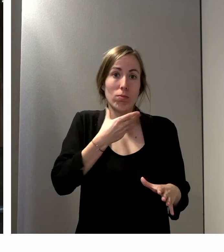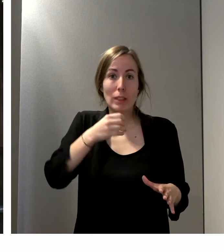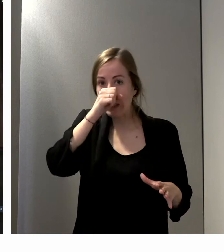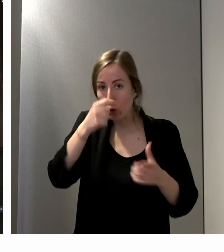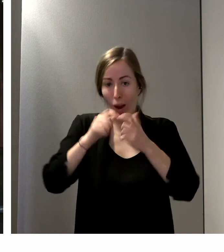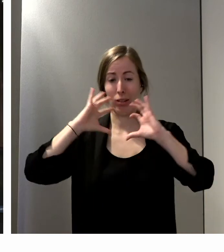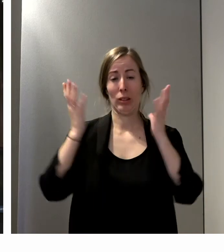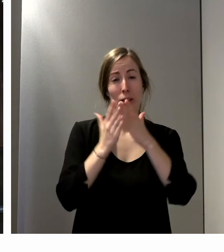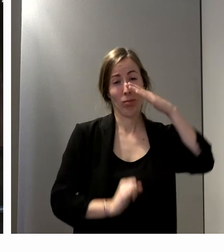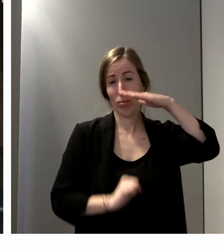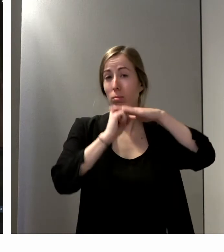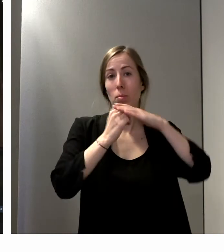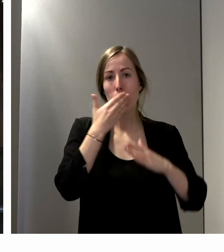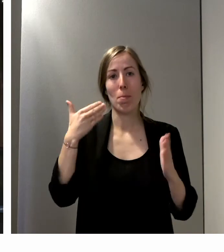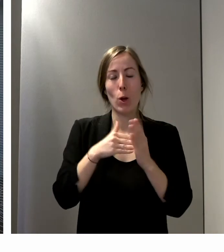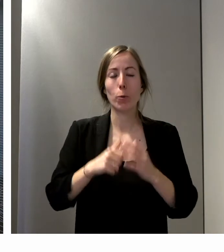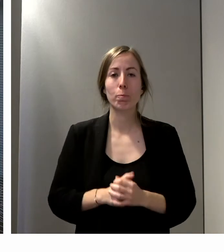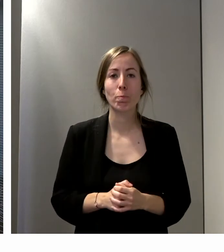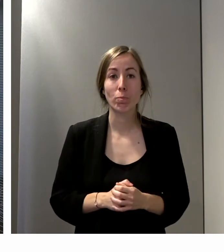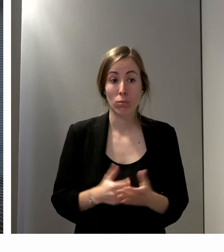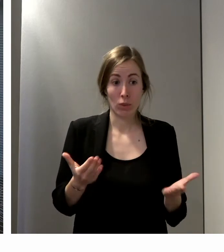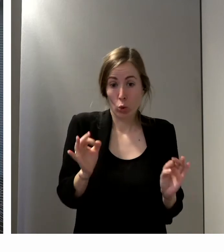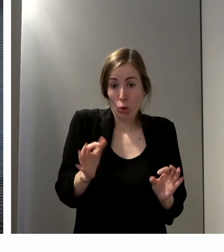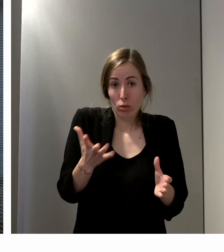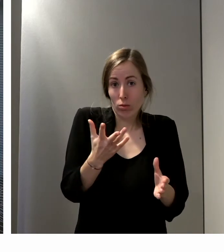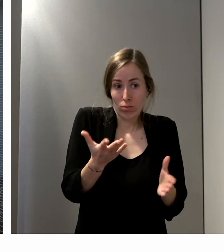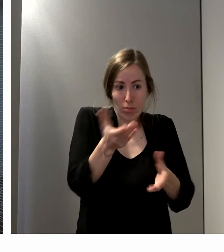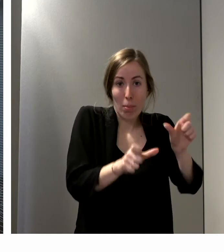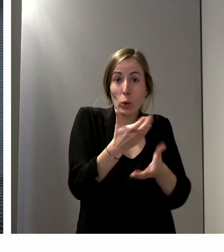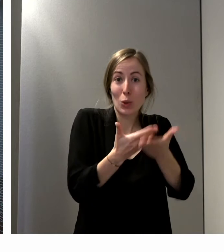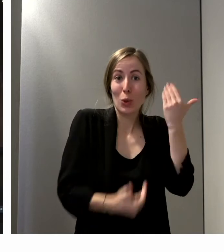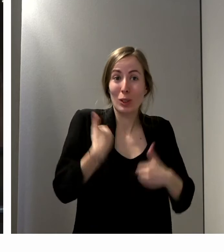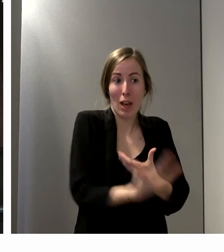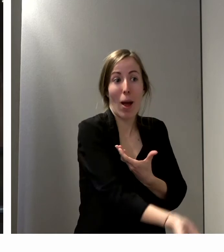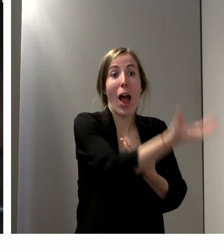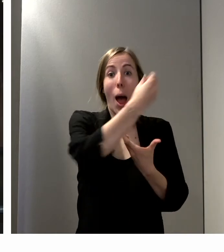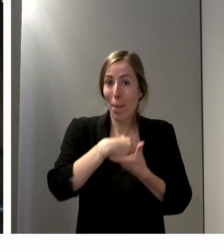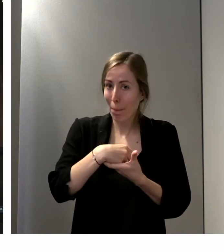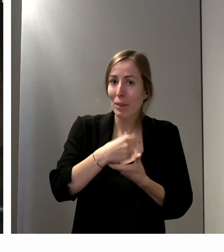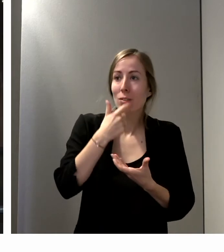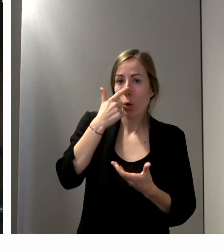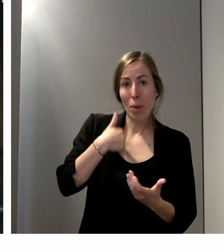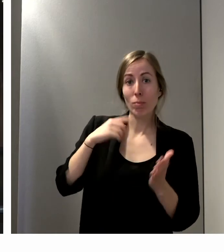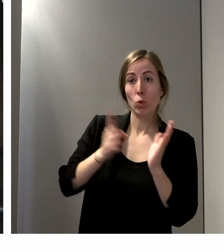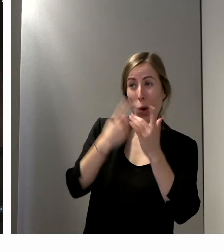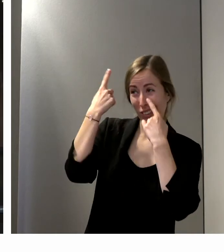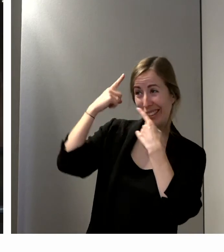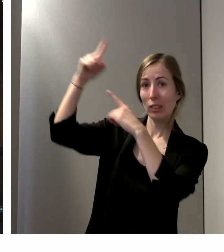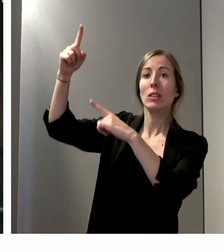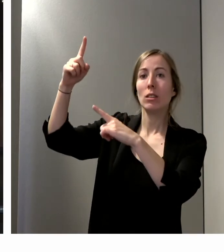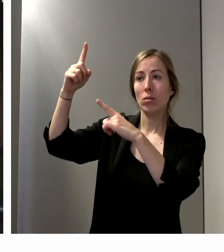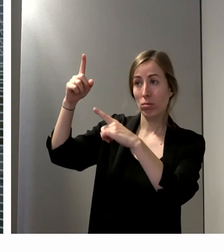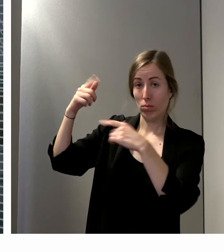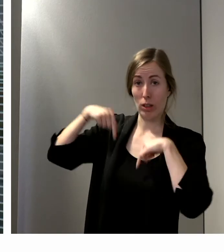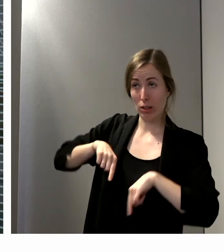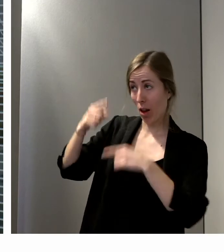moment-là, comme tout à chacun, ces personnes en situation de handicap, les personnes en situation de handicap, elles peuvent alors exiger de l'État